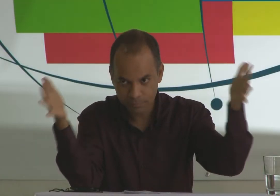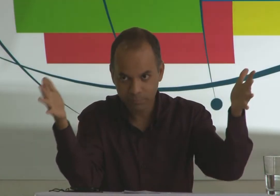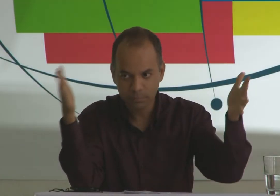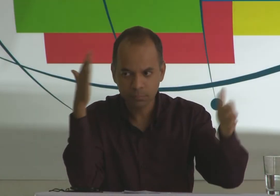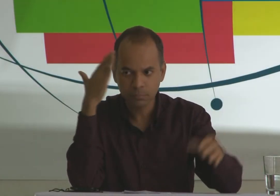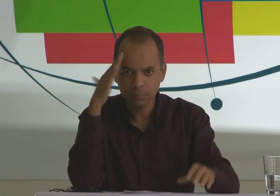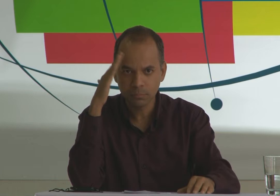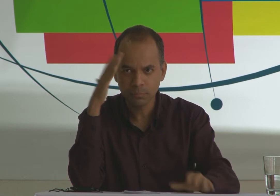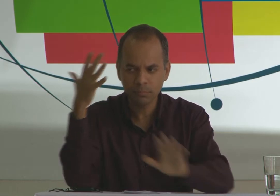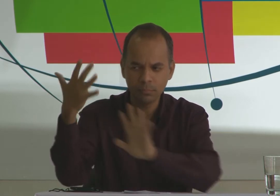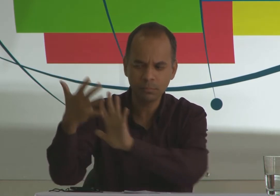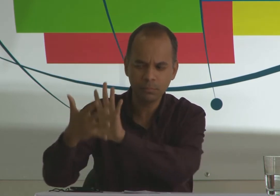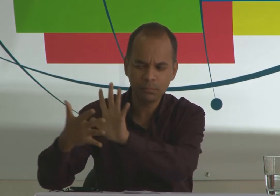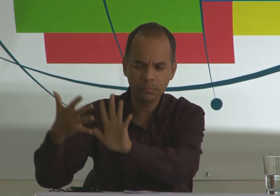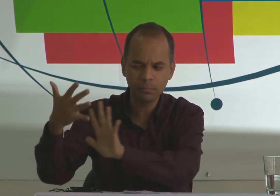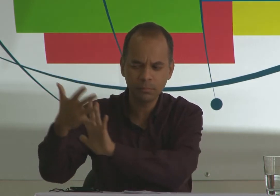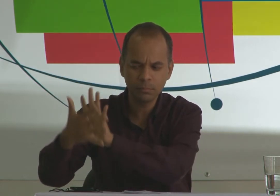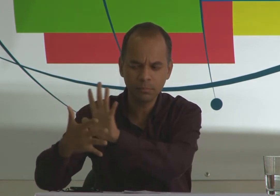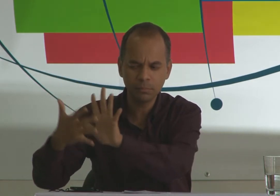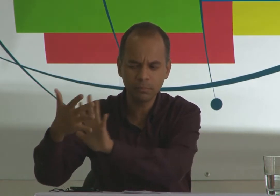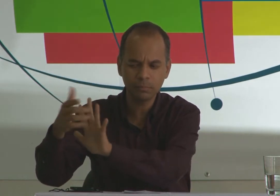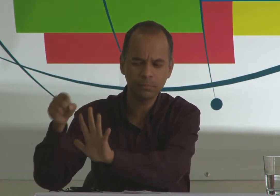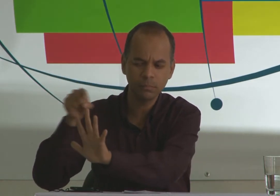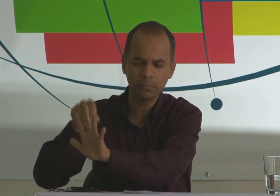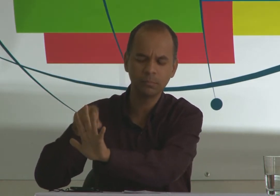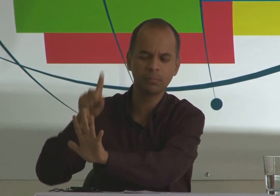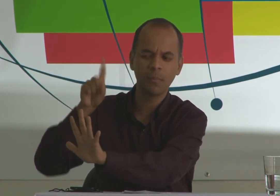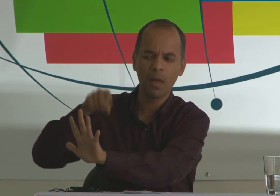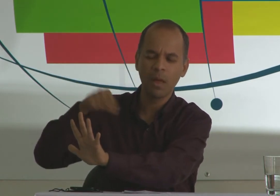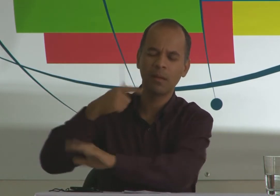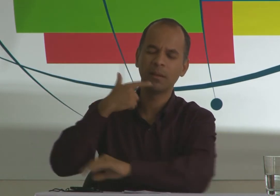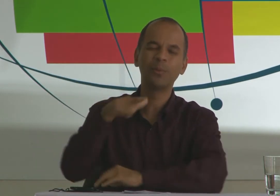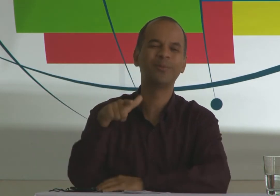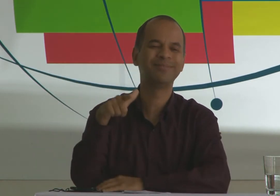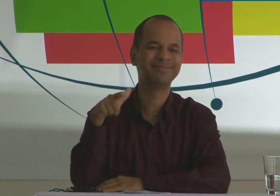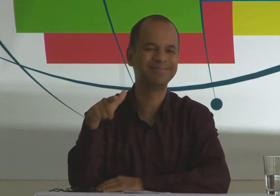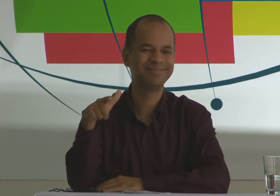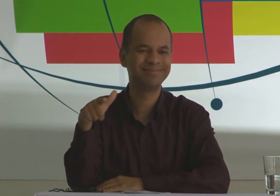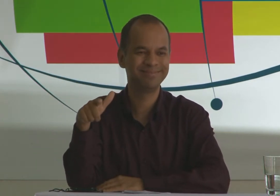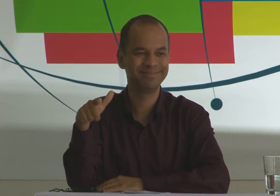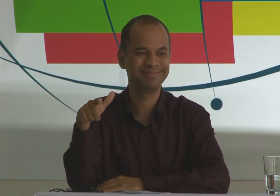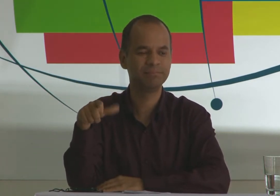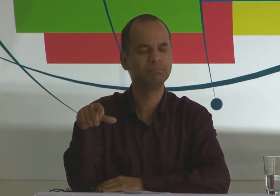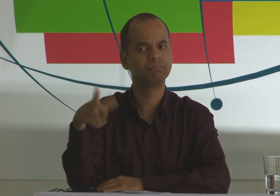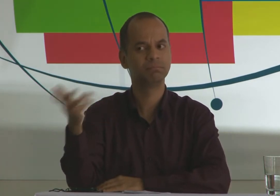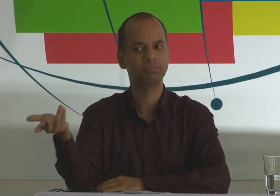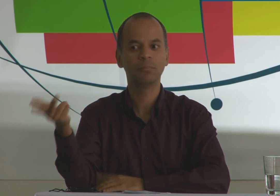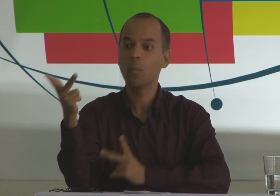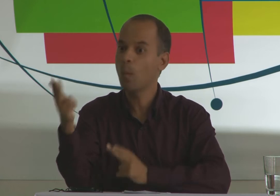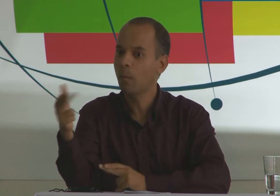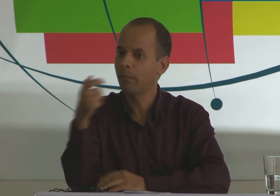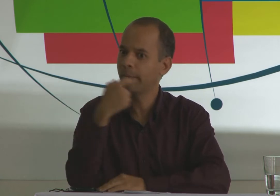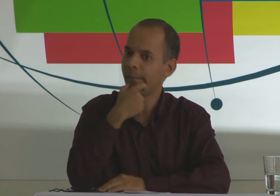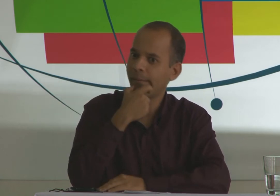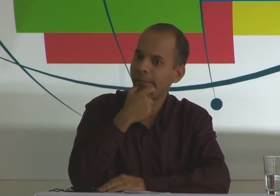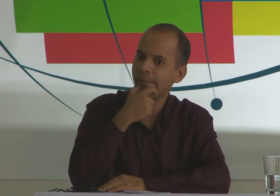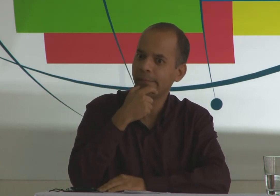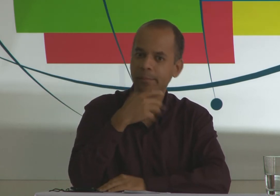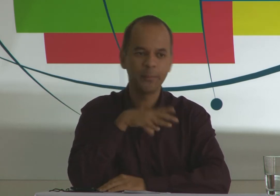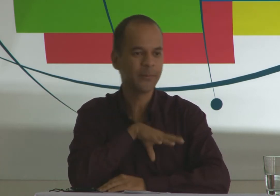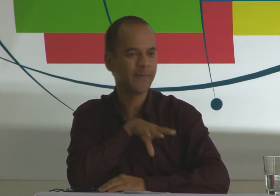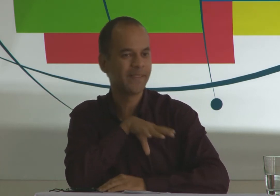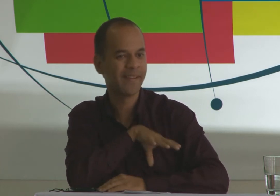A medida que hoje, como professor, a mente é muito mais aberta para isso, e eu compreendo a gente mais com essa potência de ensino.